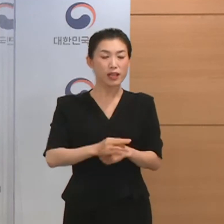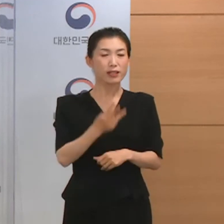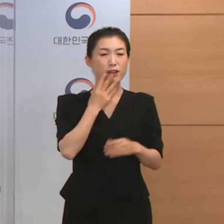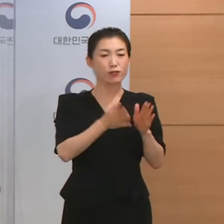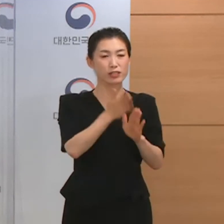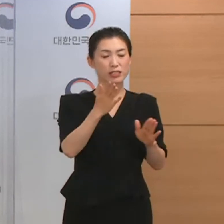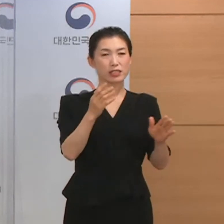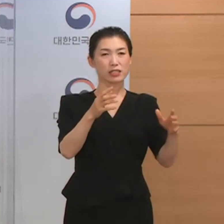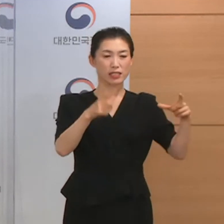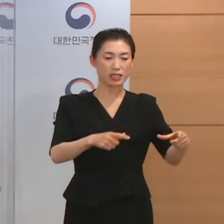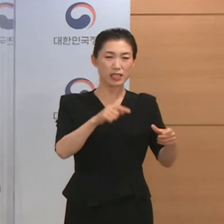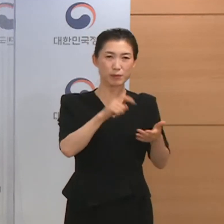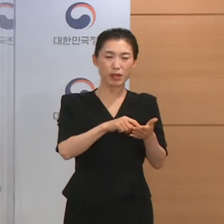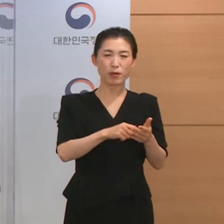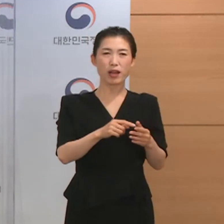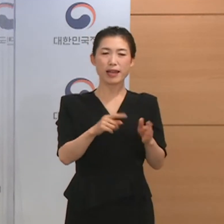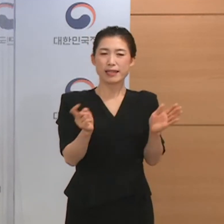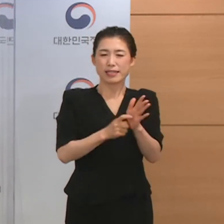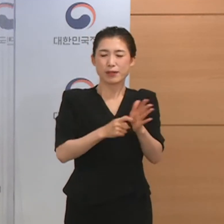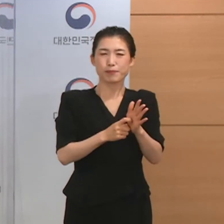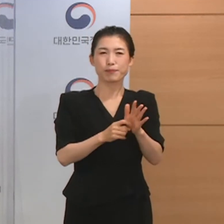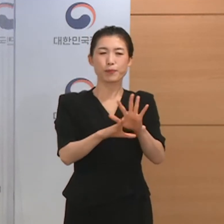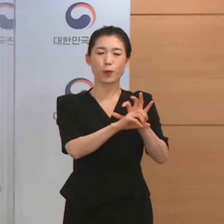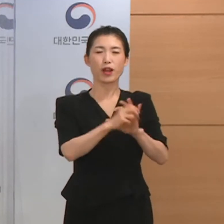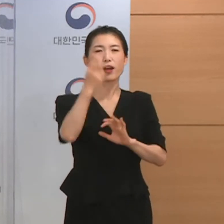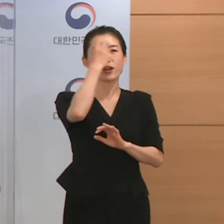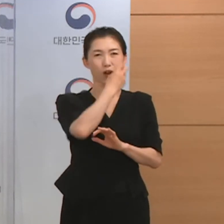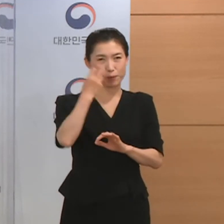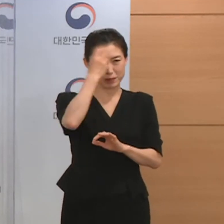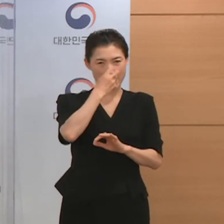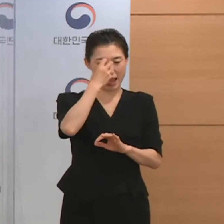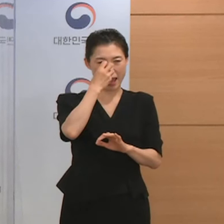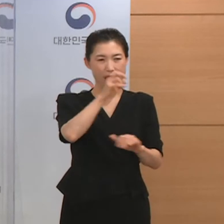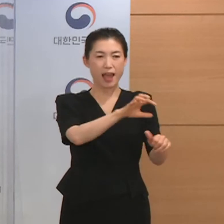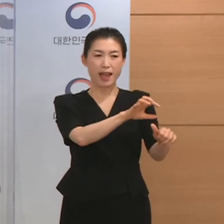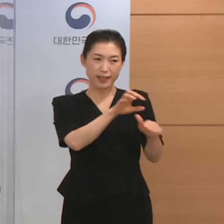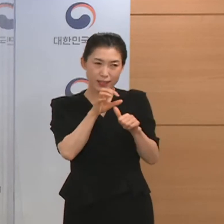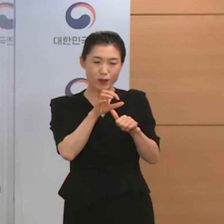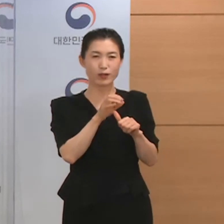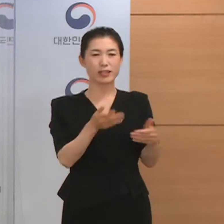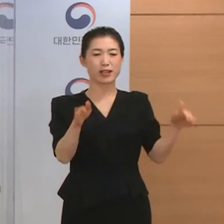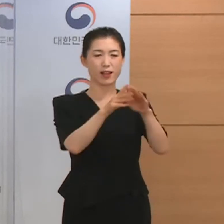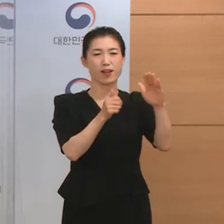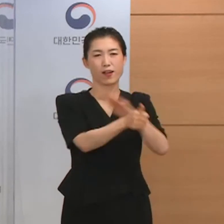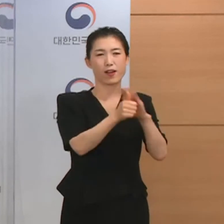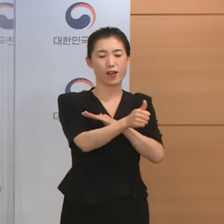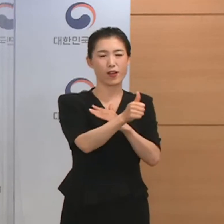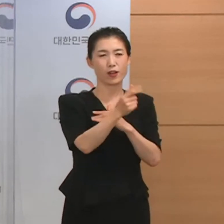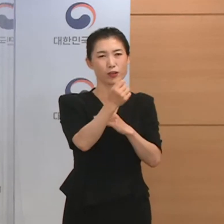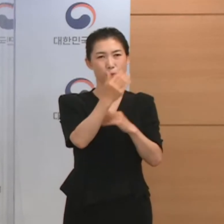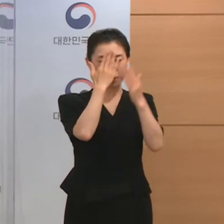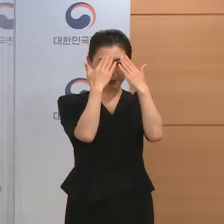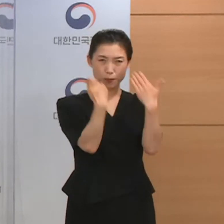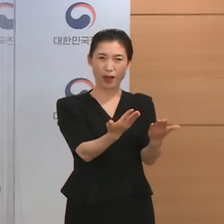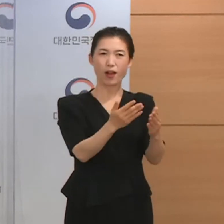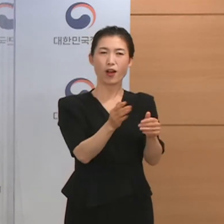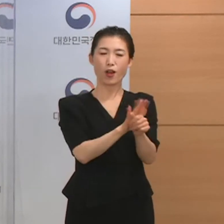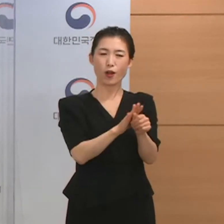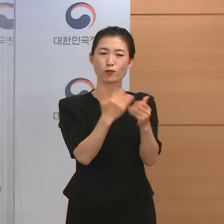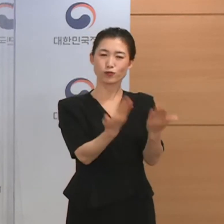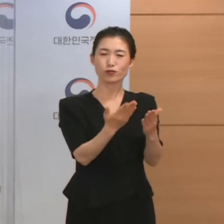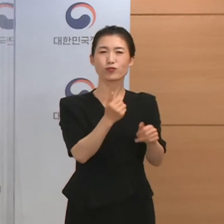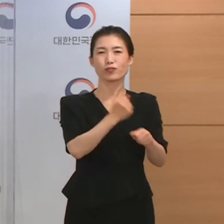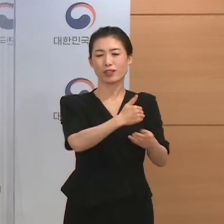신속진단키트를 활용한 다중이용시설의 운영 제한들을 완화하는 방안들을 포함하고 있고, 현재 서울시에서